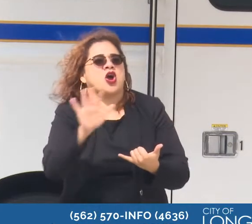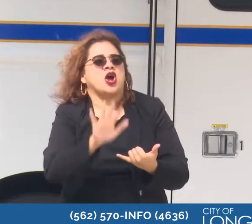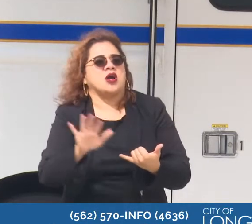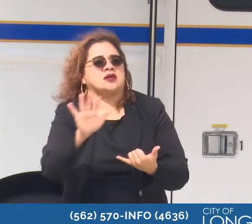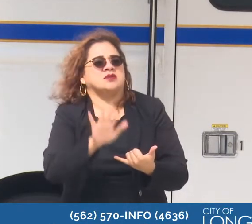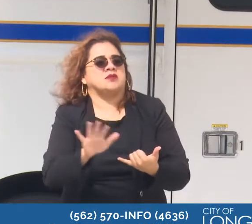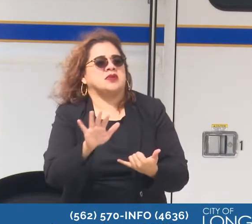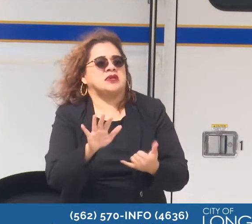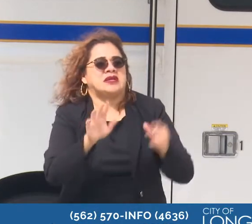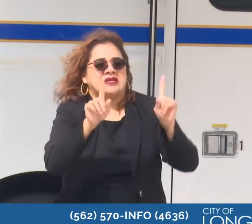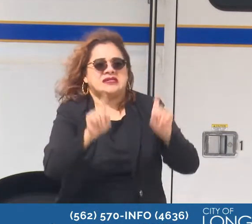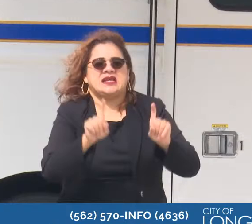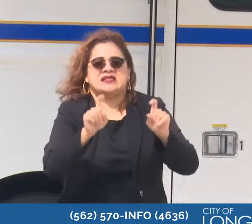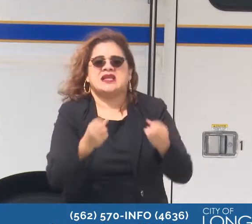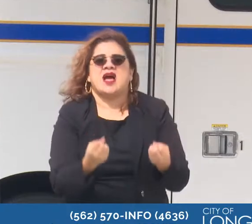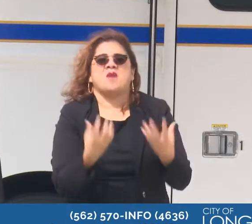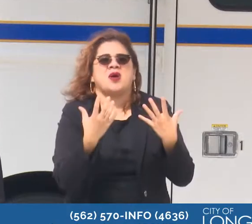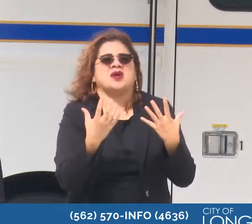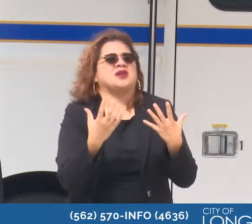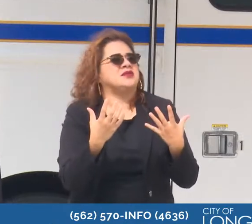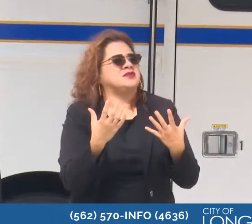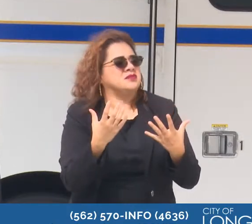unos maybe